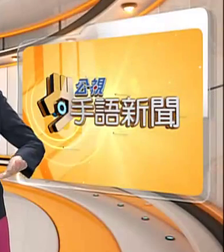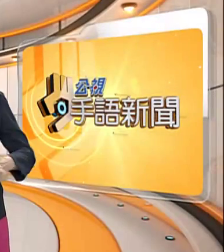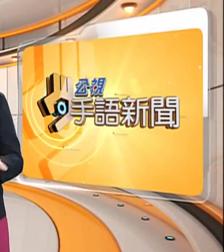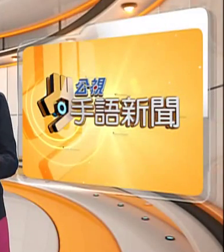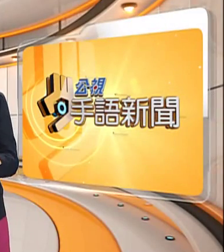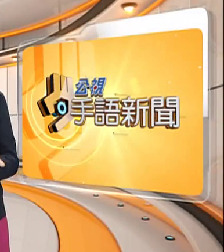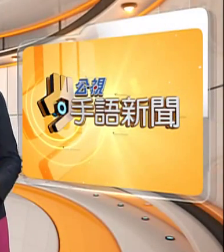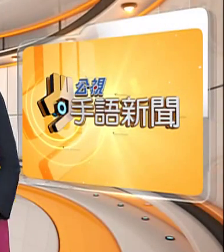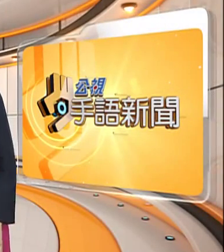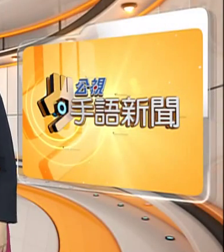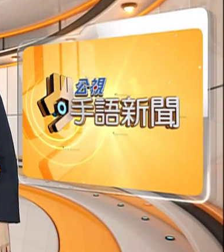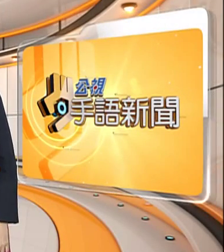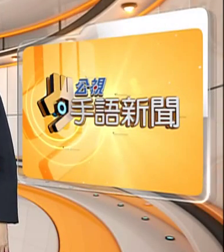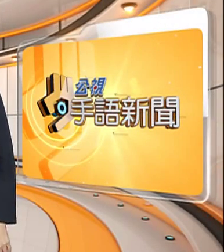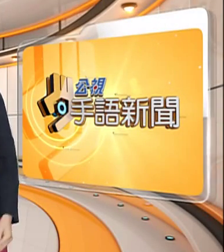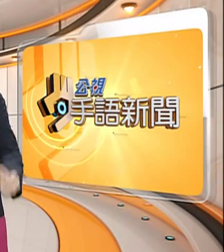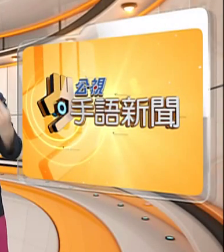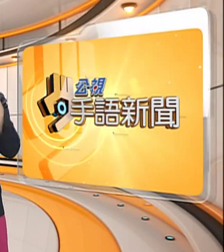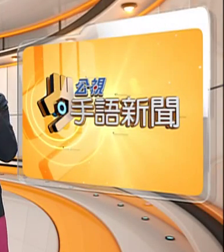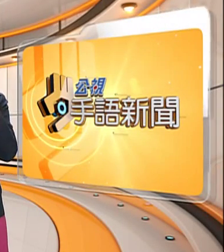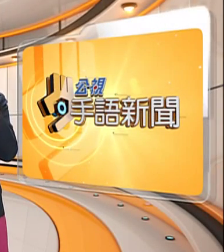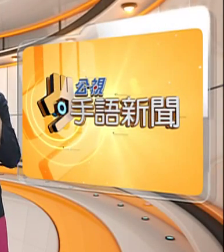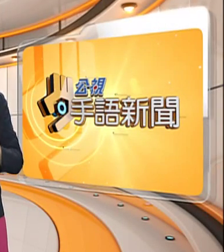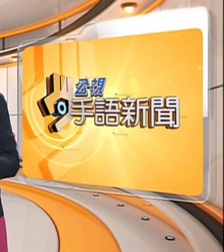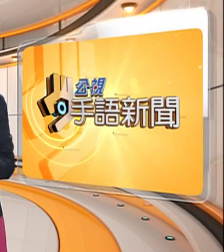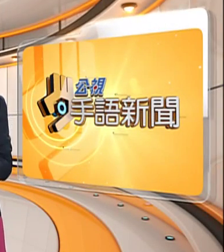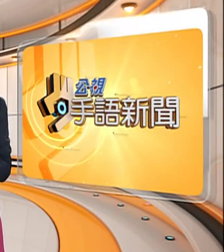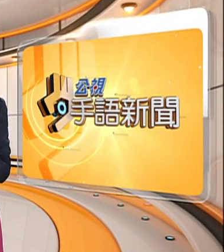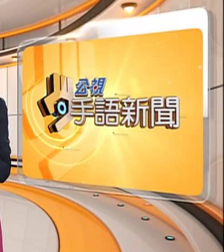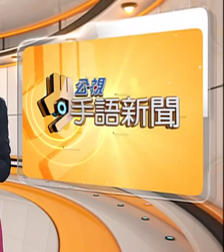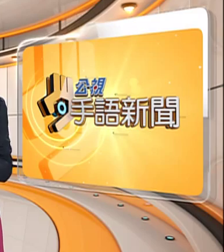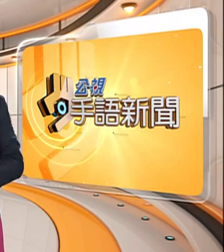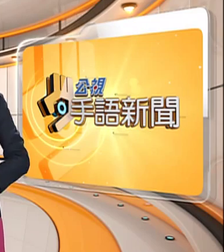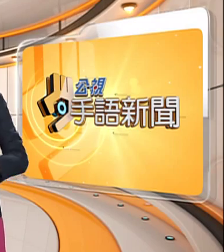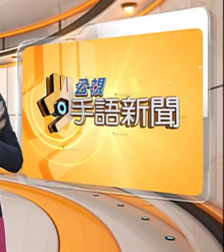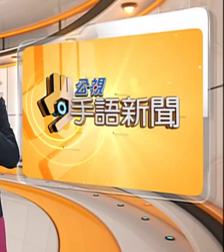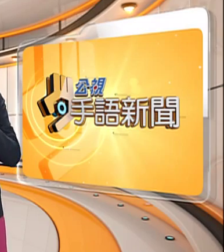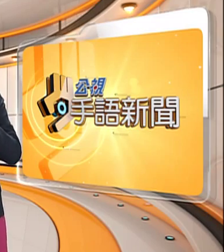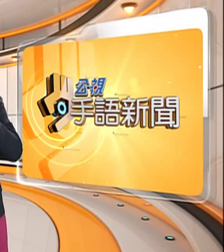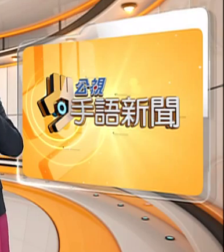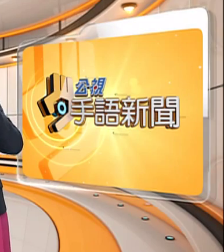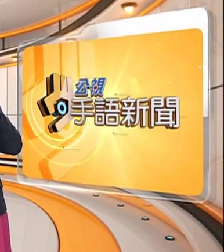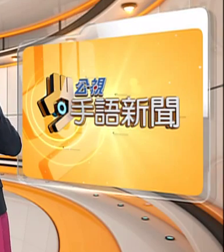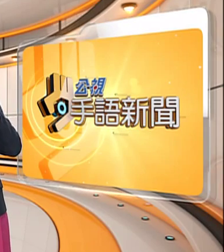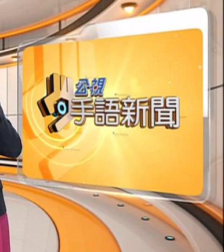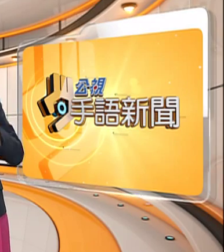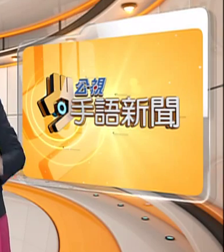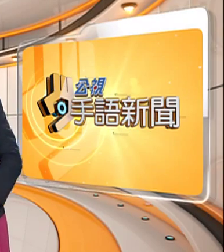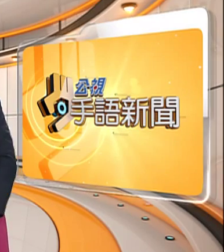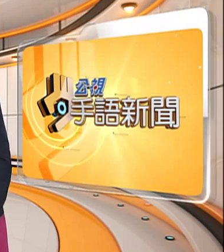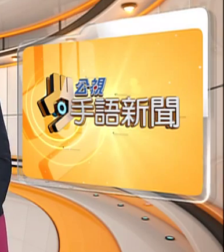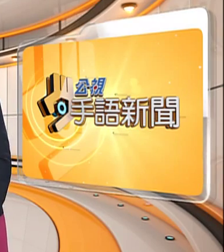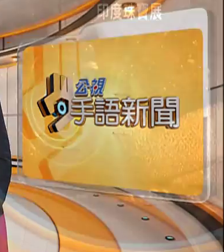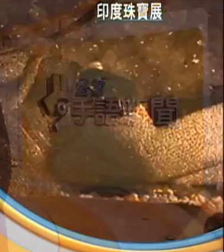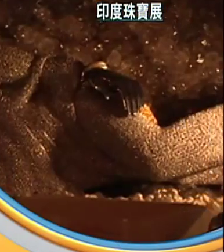感谢您收看这一节的公视手语新闻，我是王小书，明天同一时间再会。